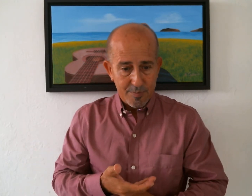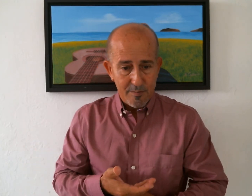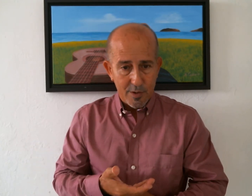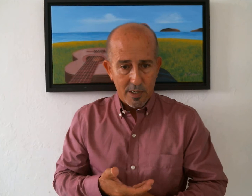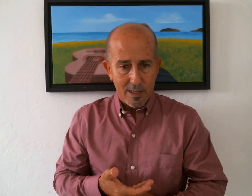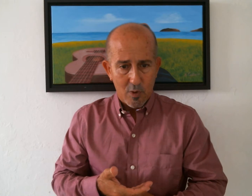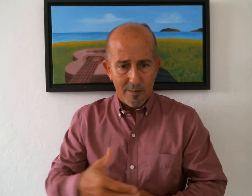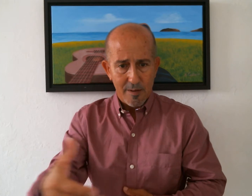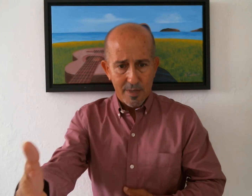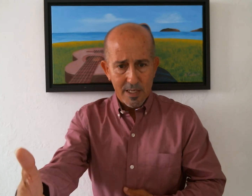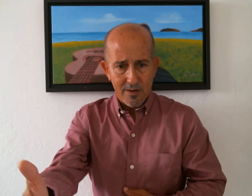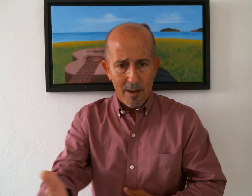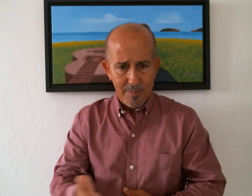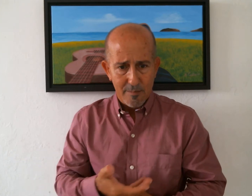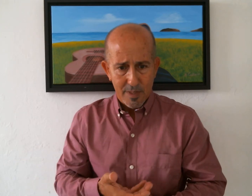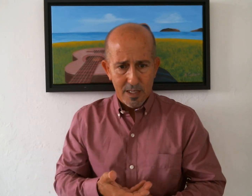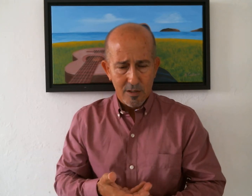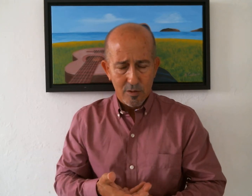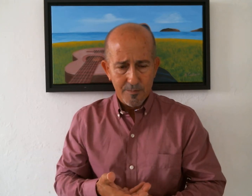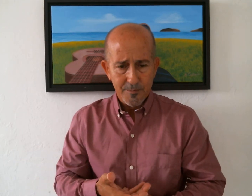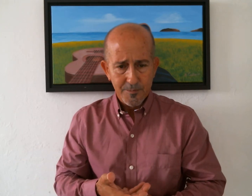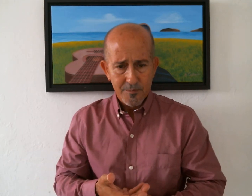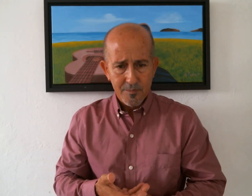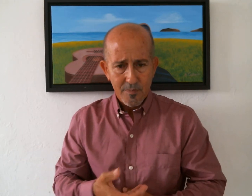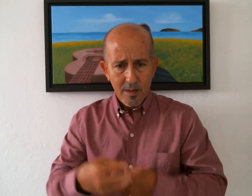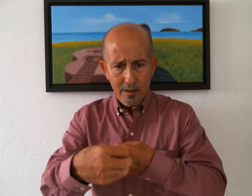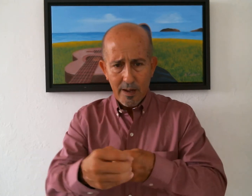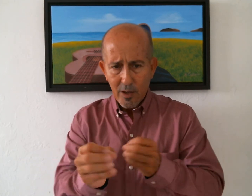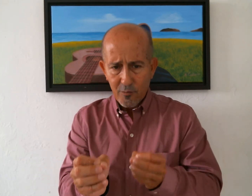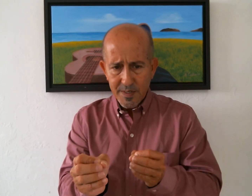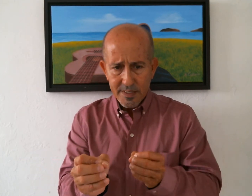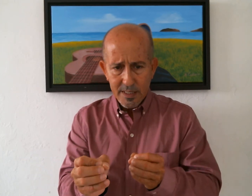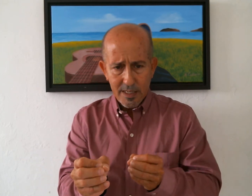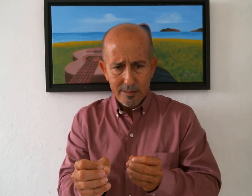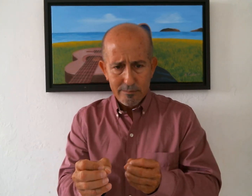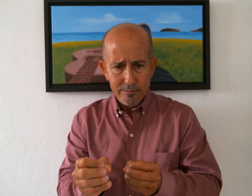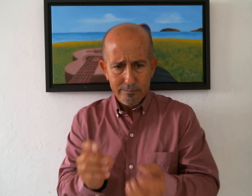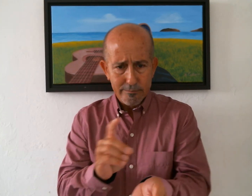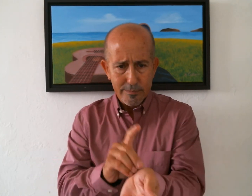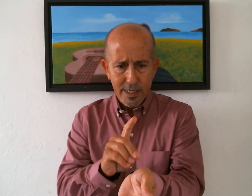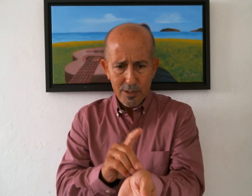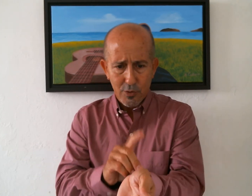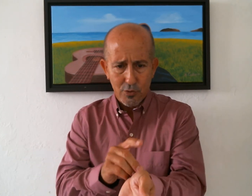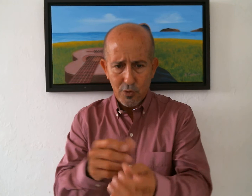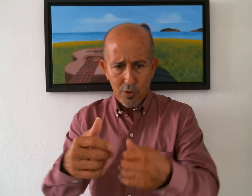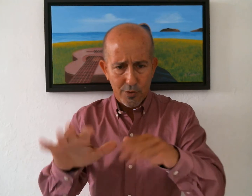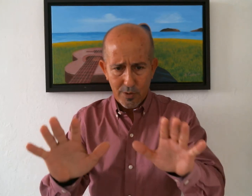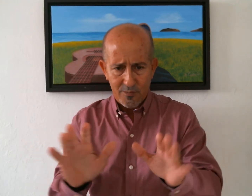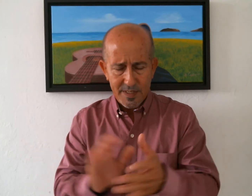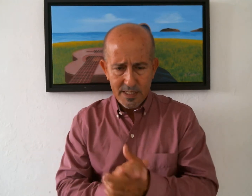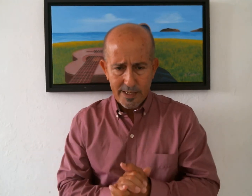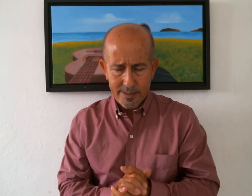primero le damos la bienvenida, ¿verdad? Bienvenido a la oficina del doctor o la oficina que sea,